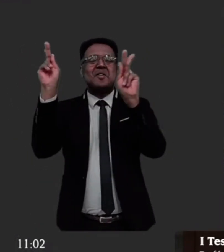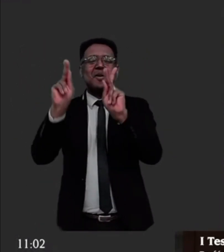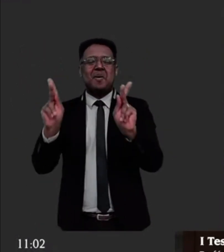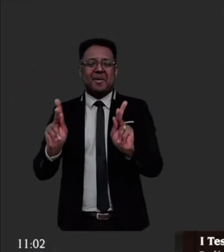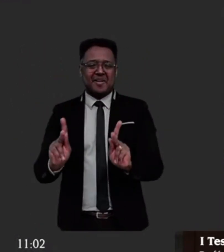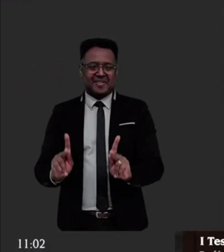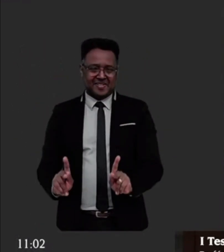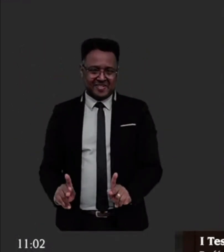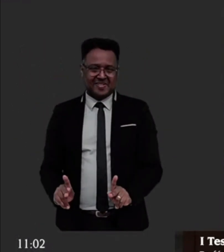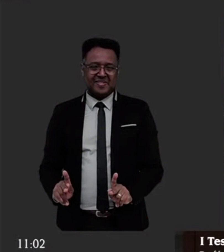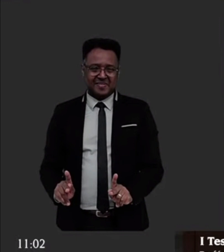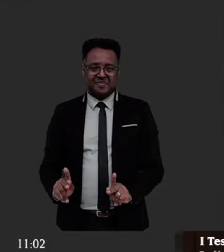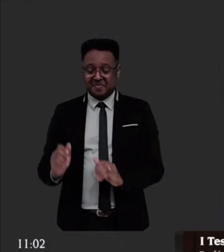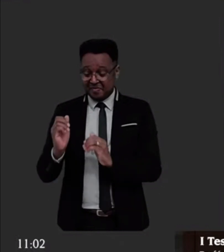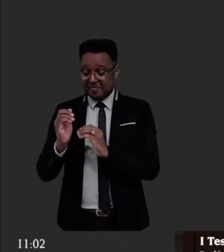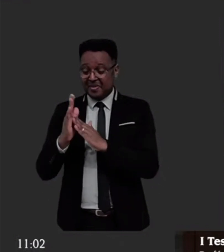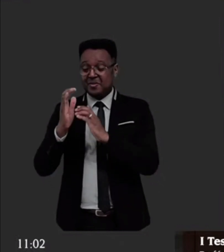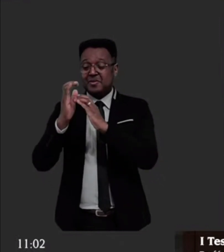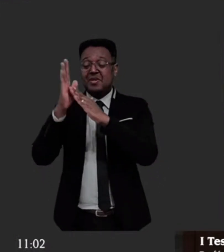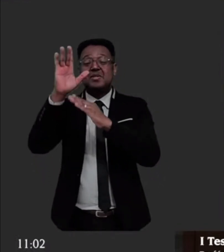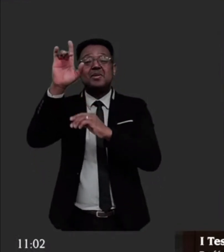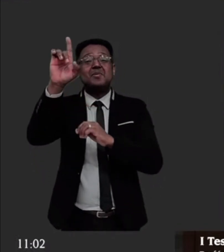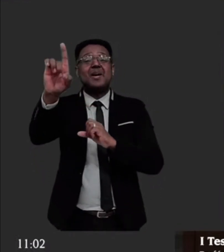Deus. Deus seja louvado.